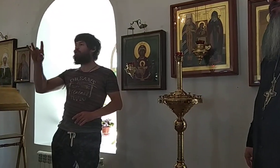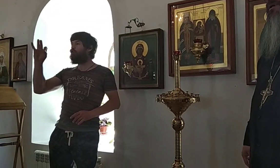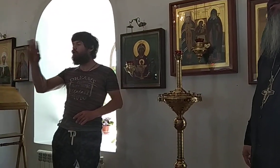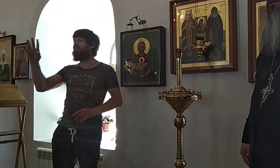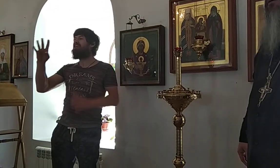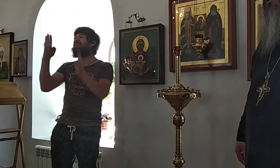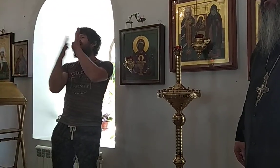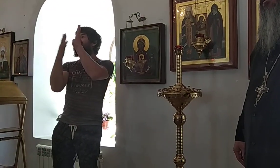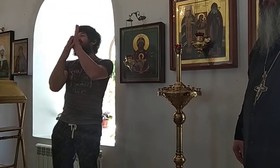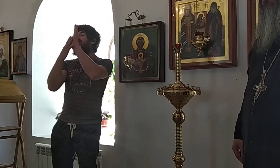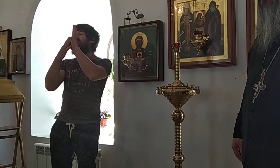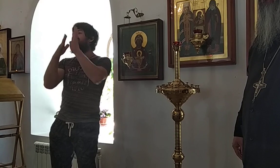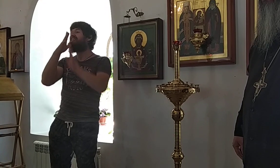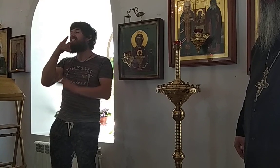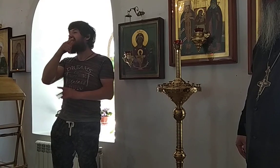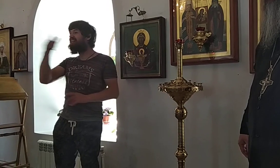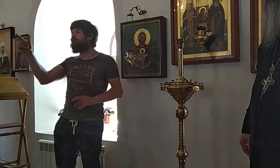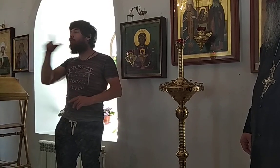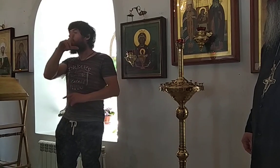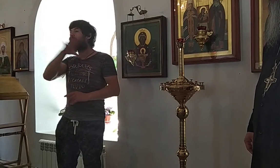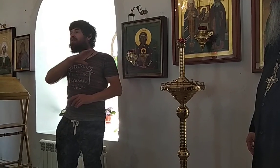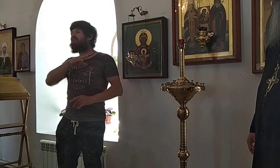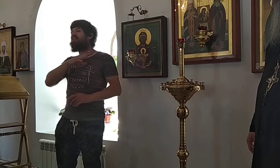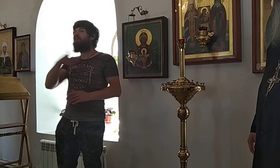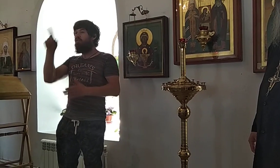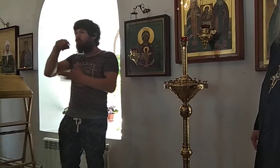9 лет он был казанским владыкой.